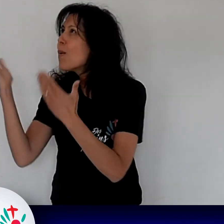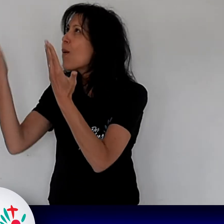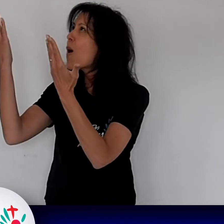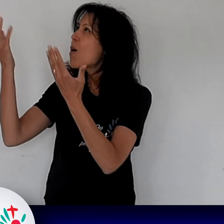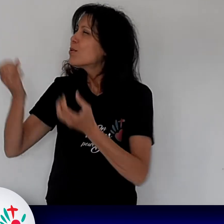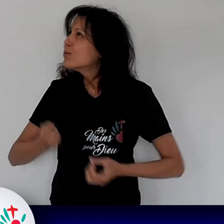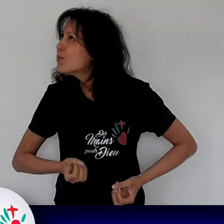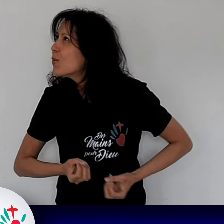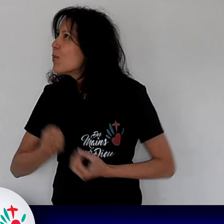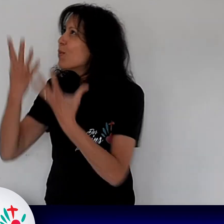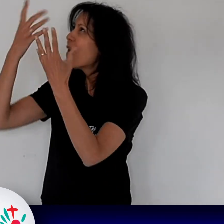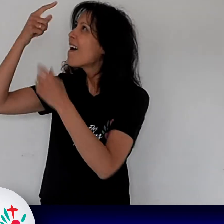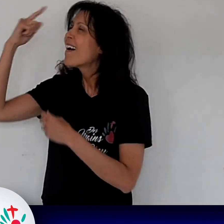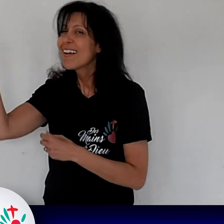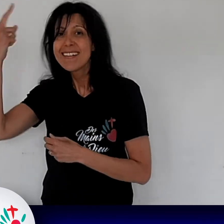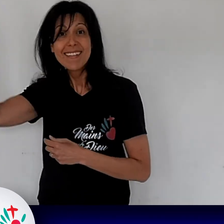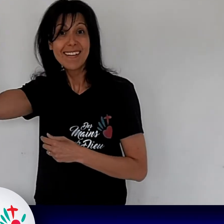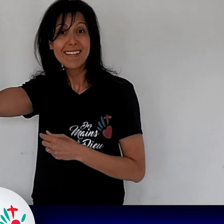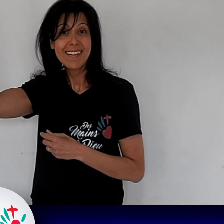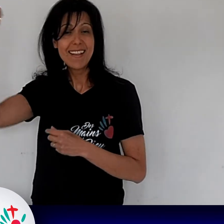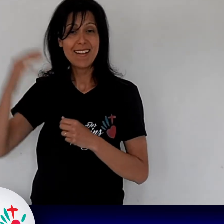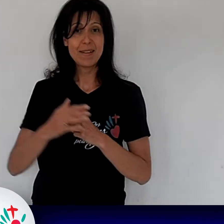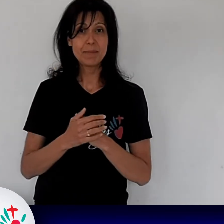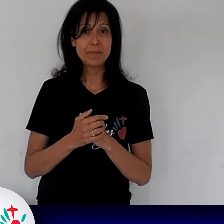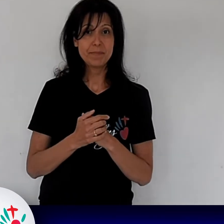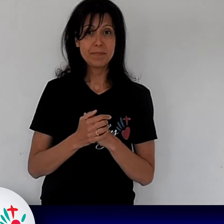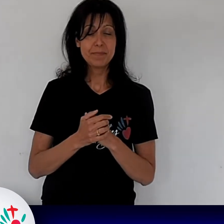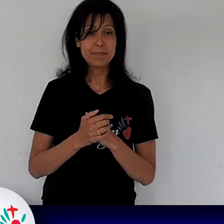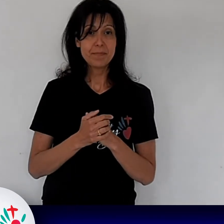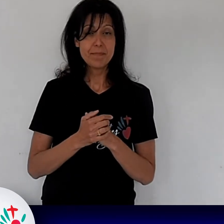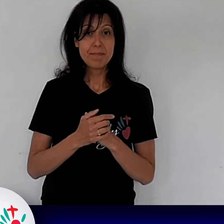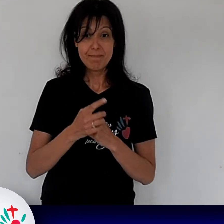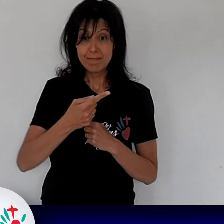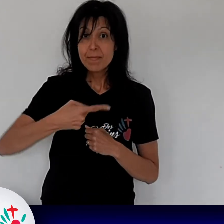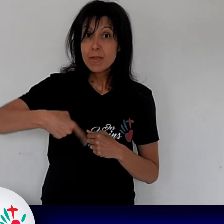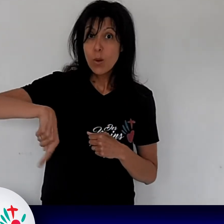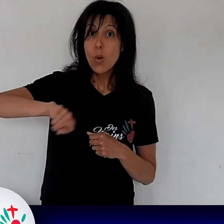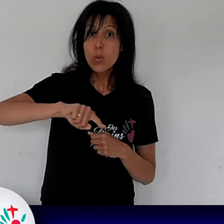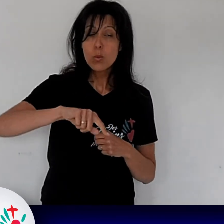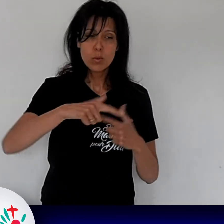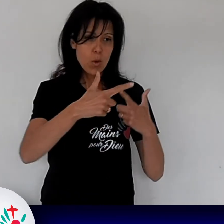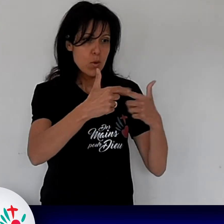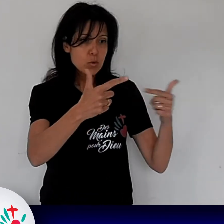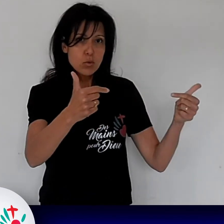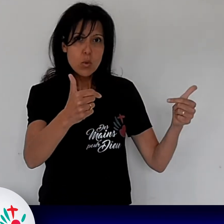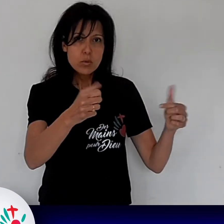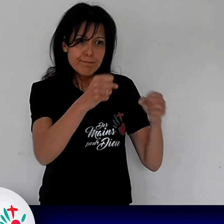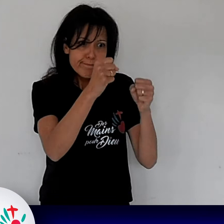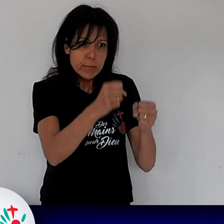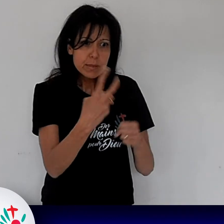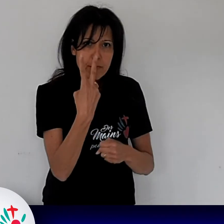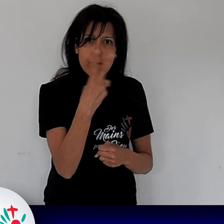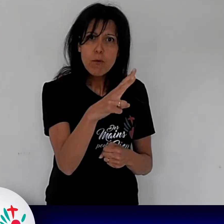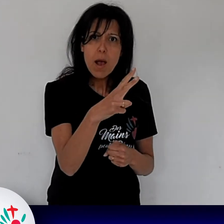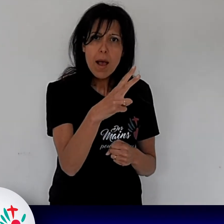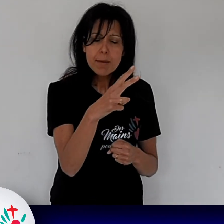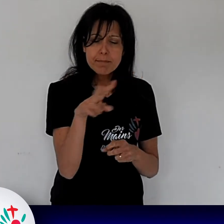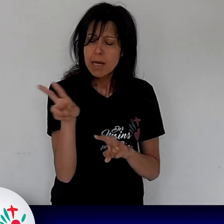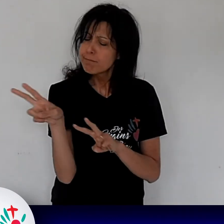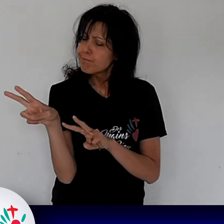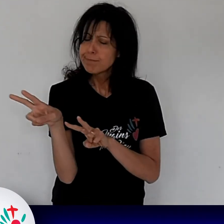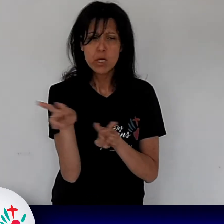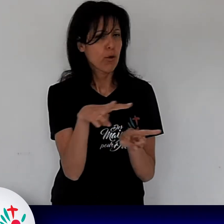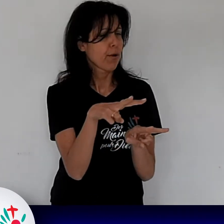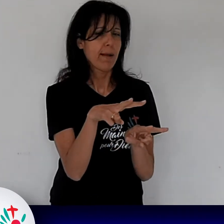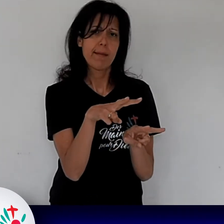Parce que nous regardons non point aux choses visibles, permettez-moi